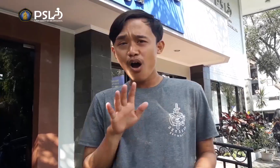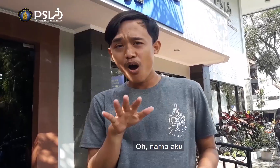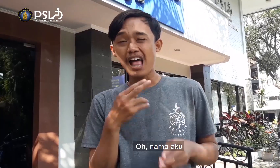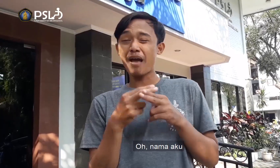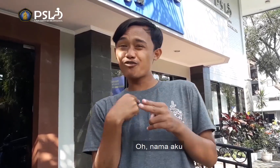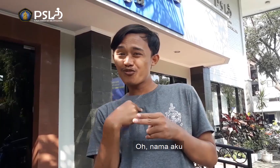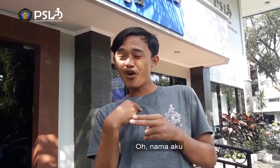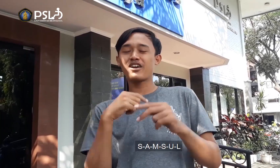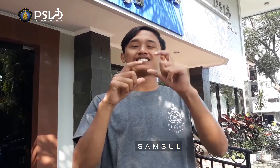Oh, nama aku